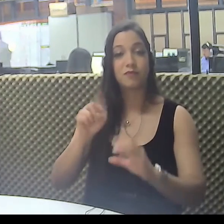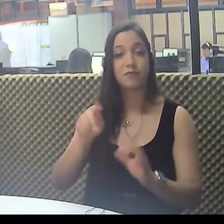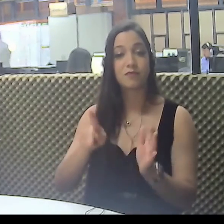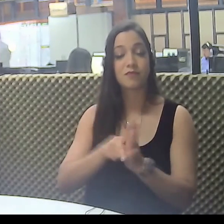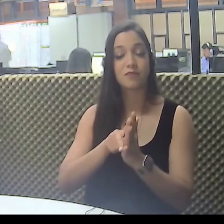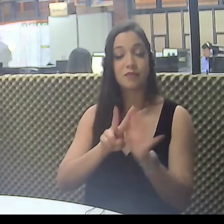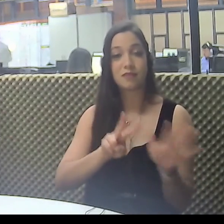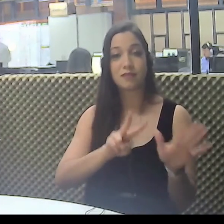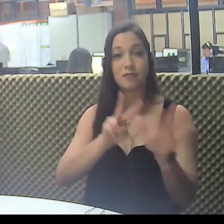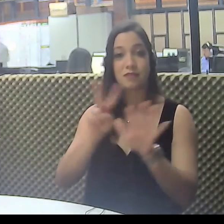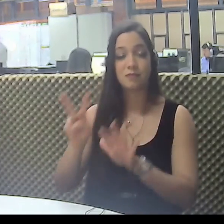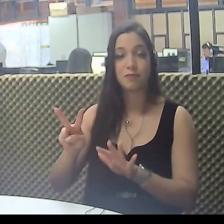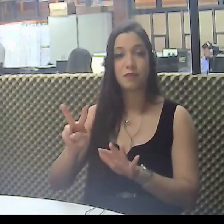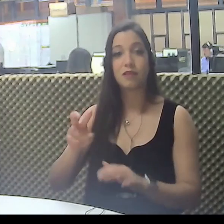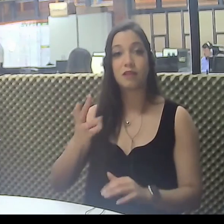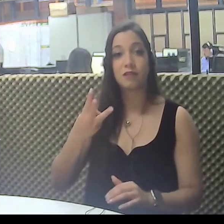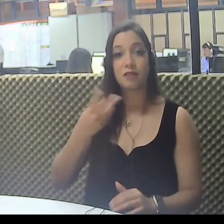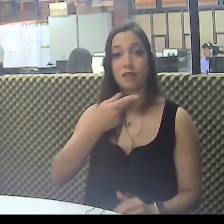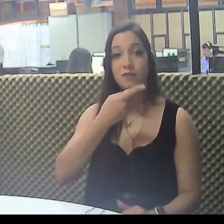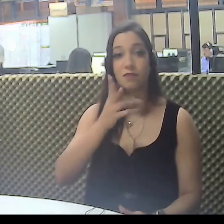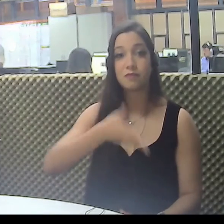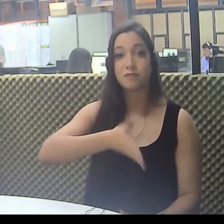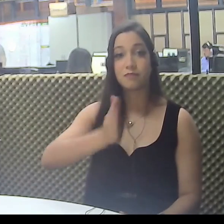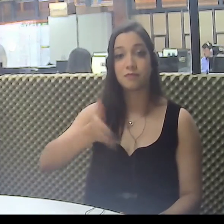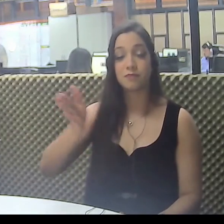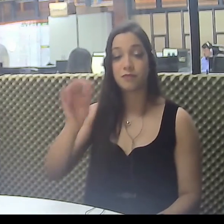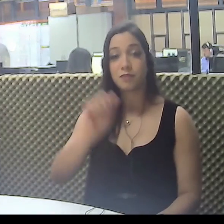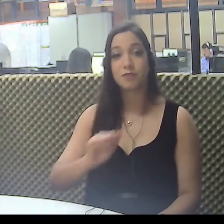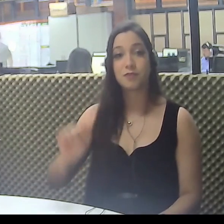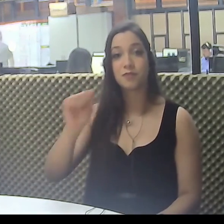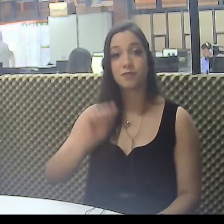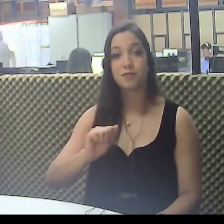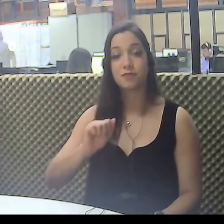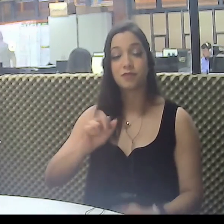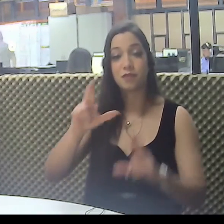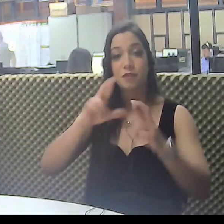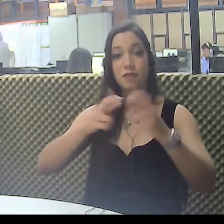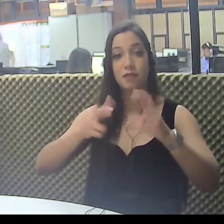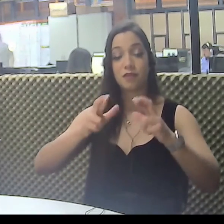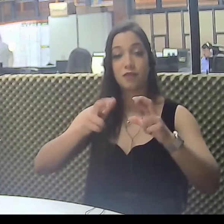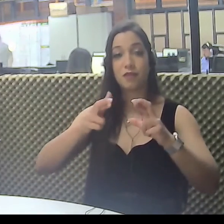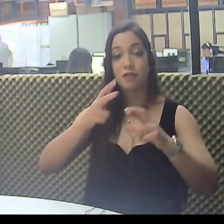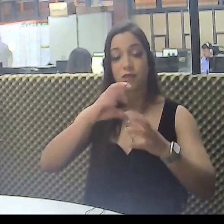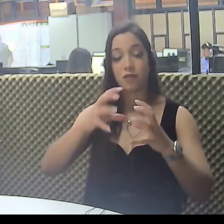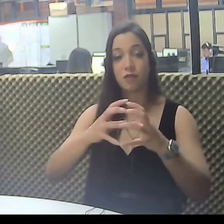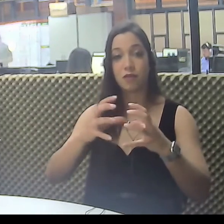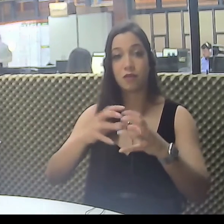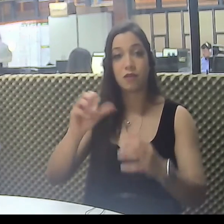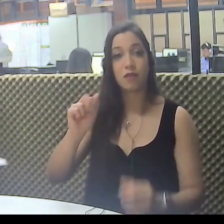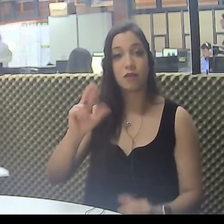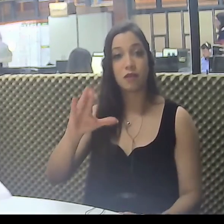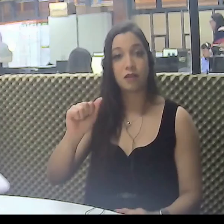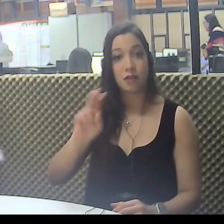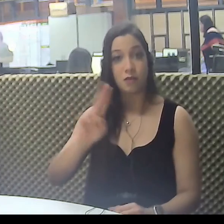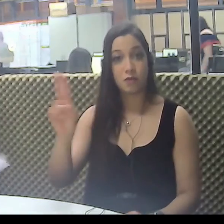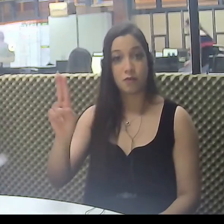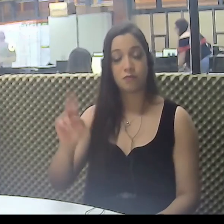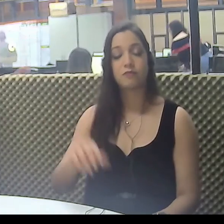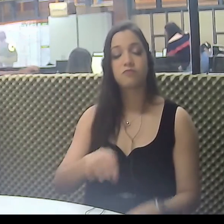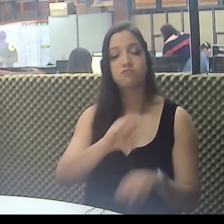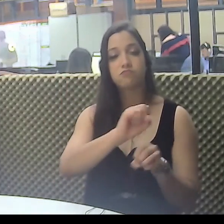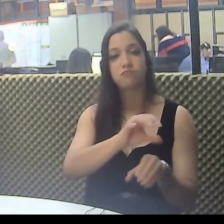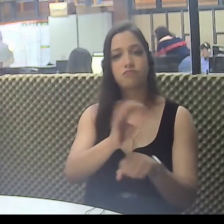semana. Em um total de 3 visitas já realizadas na Associação de Catadores e Recicladores, a ARCA, os educadores